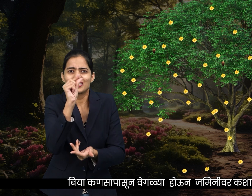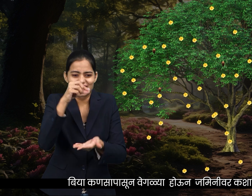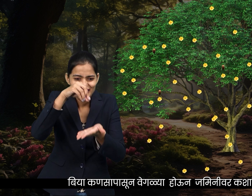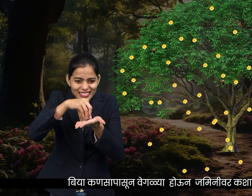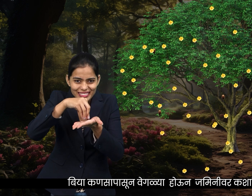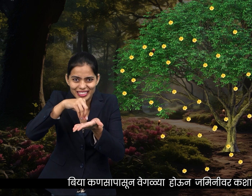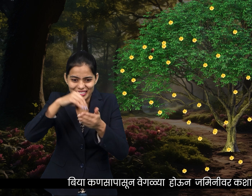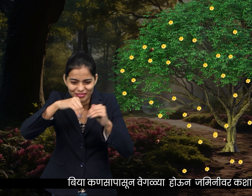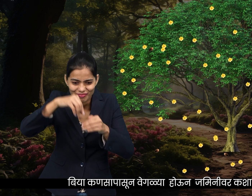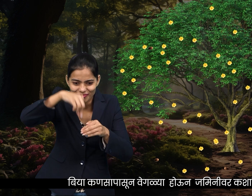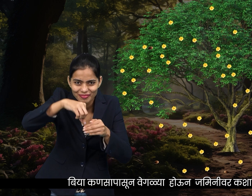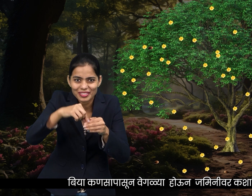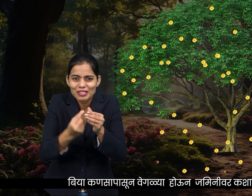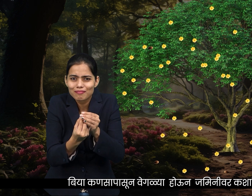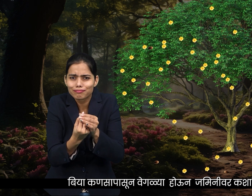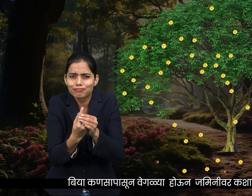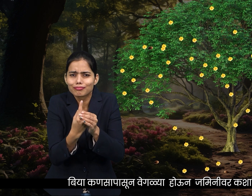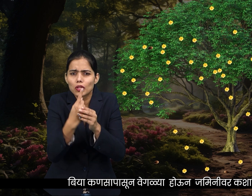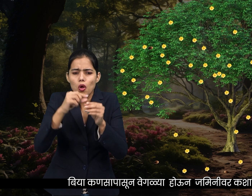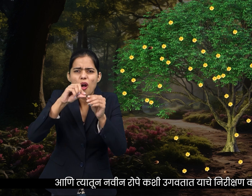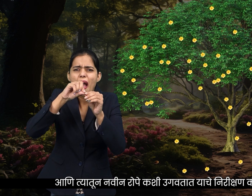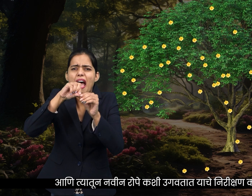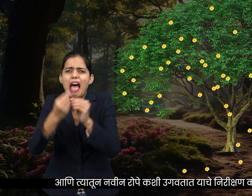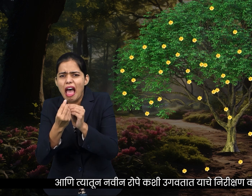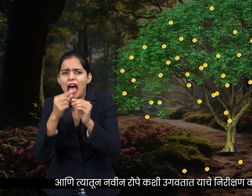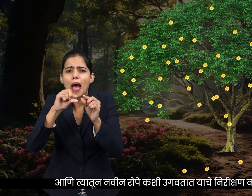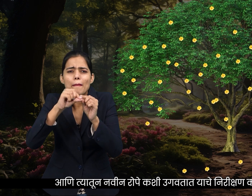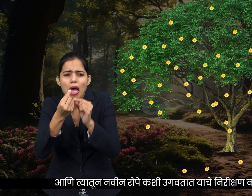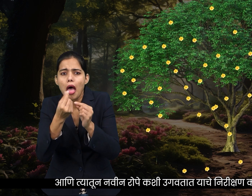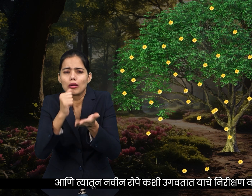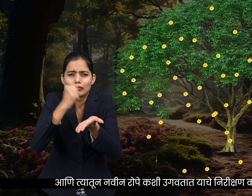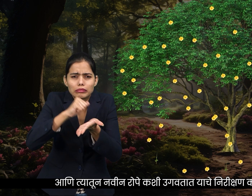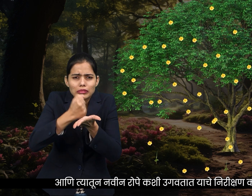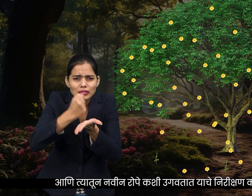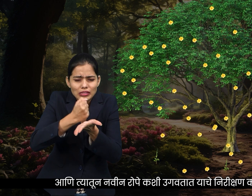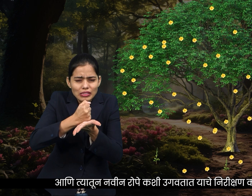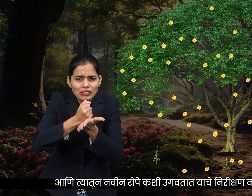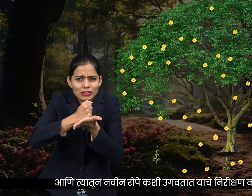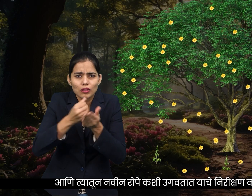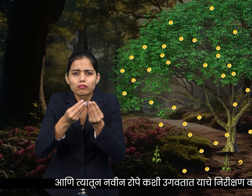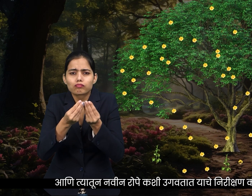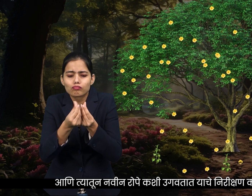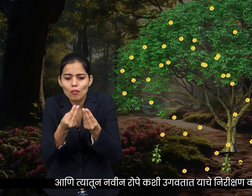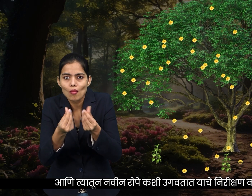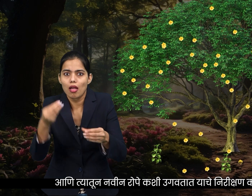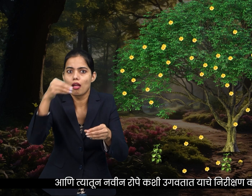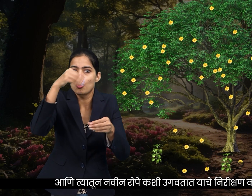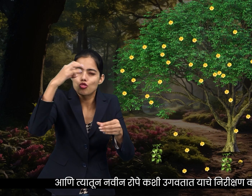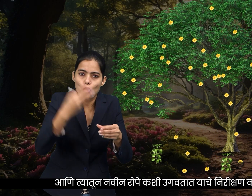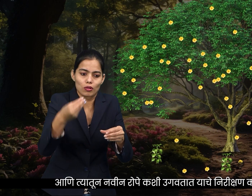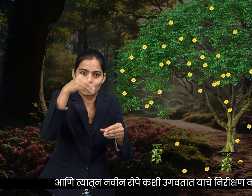बिया कणसापासून वेगळ्या होऊन जमिनीवर कशा पडतात आणि त्यातून नवीन रोपे कशी उगवतात याचे निरीक्षण करू